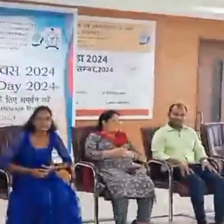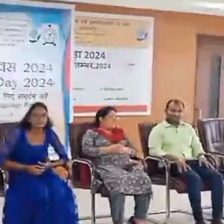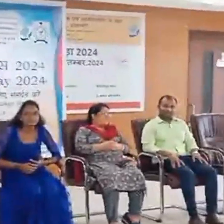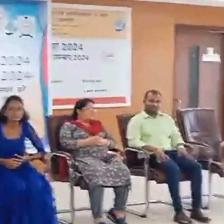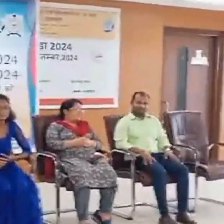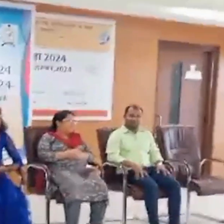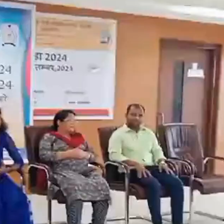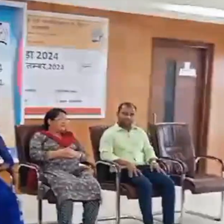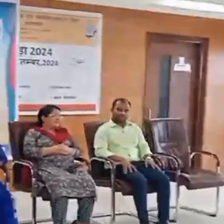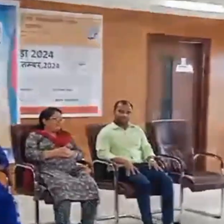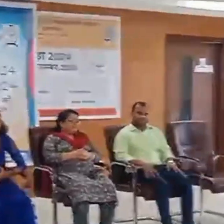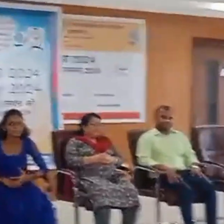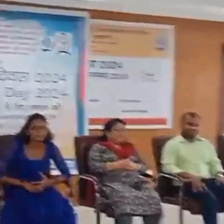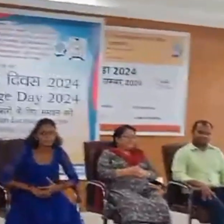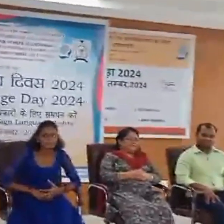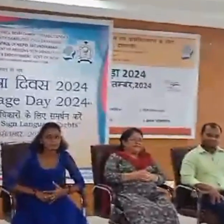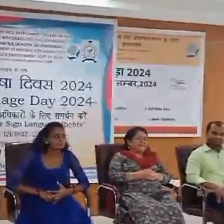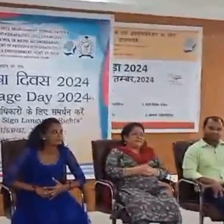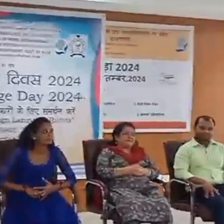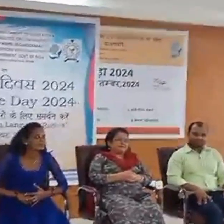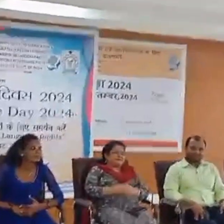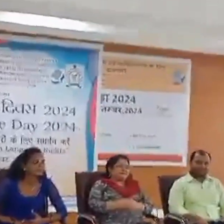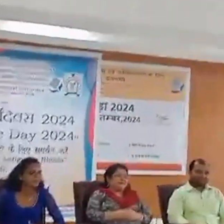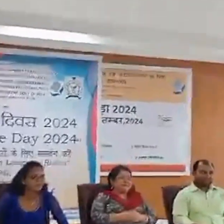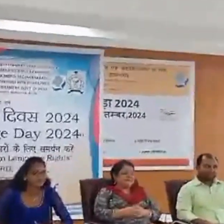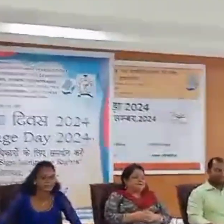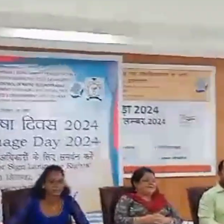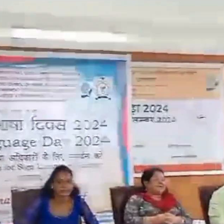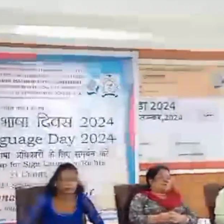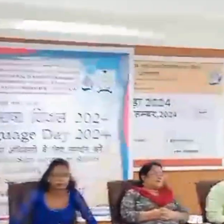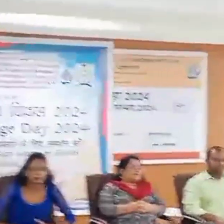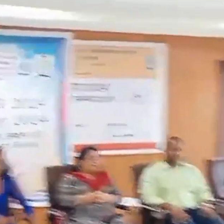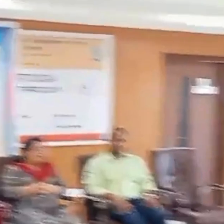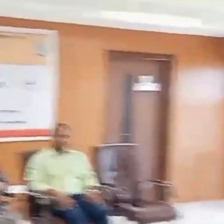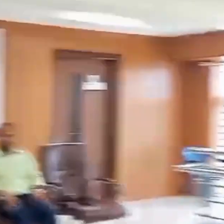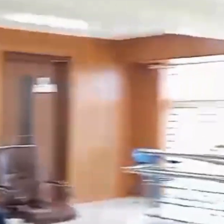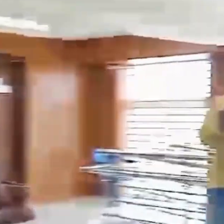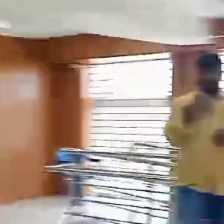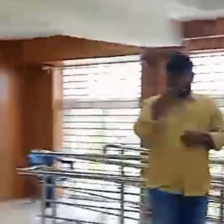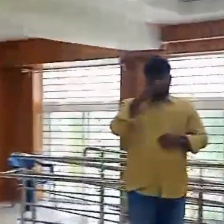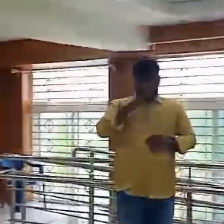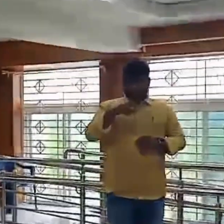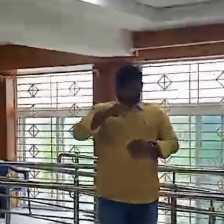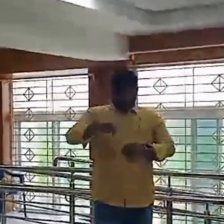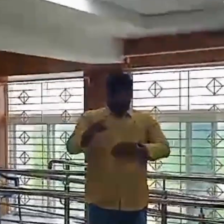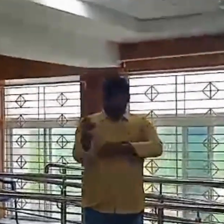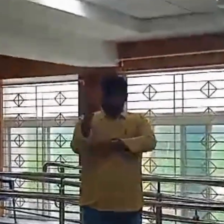ವಾಲಂಟಿಯರ್ಸ್ ಯಾರಿದ್ದಾರೆ ಅವ್ರಿಗೆಲ್ಲರಿಗೂ, CRC ಸ್ಟಾಫ್ಗೆ ಎಲ್ಲರಿಗೂ ವಂದನೆಗಳು.